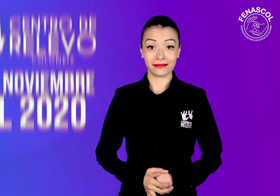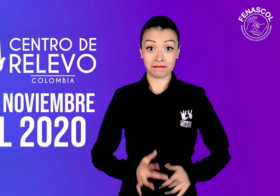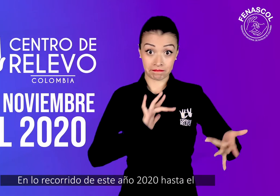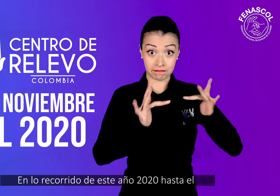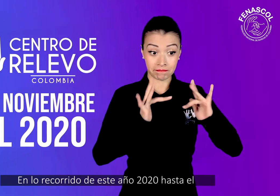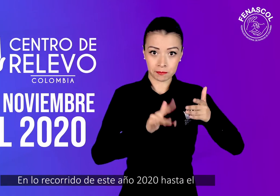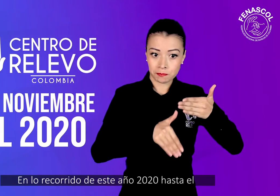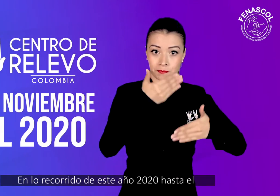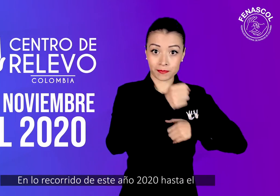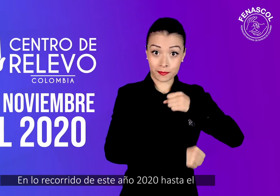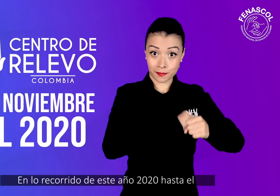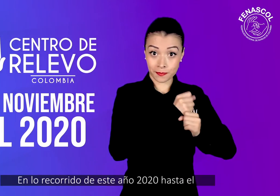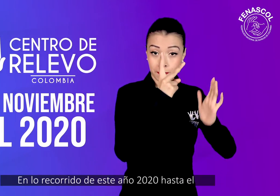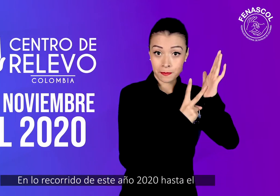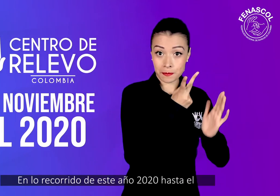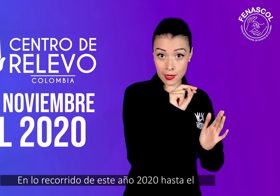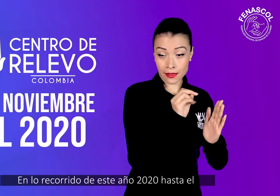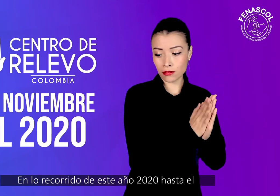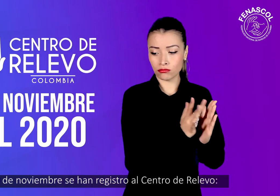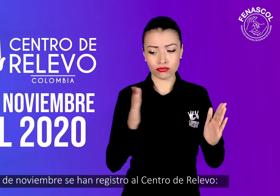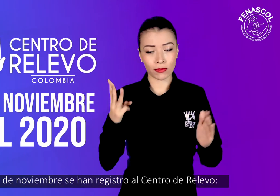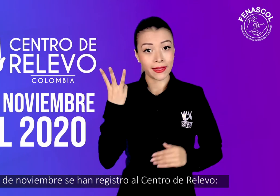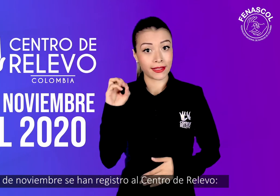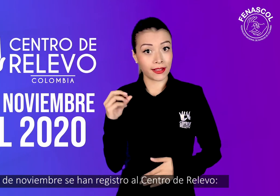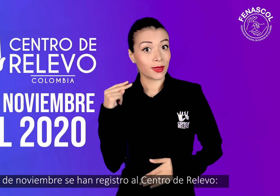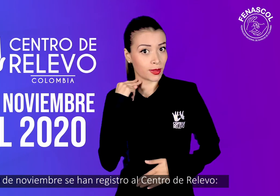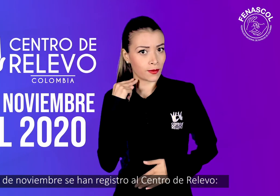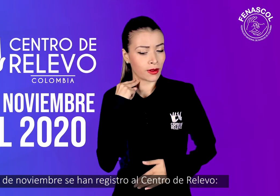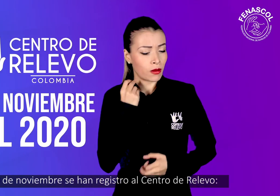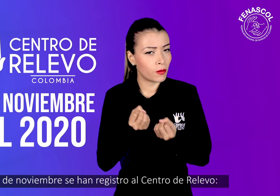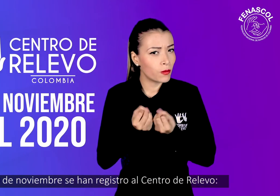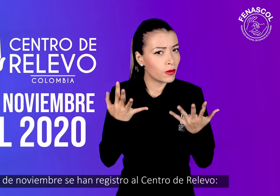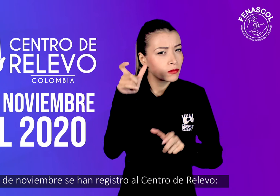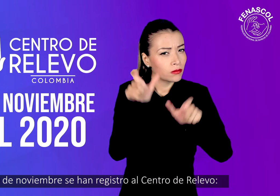En lo recorrido de este año 2020 hasta el 30 de noviembre se han registrado al Centro de Relevo